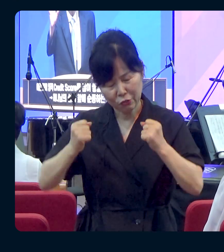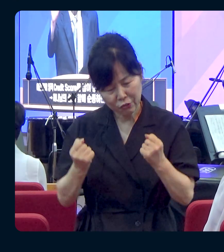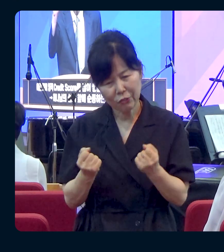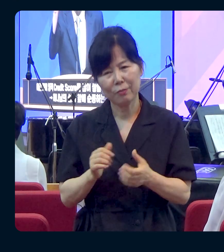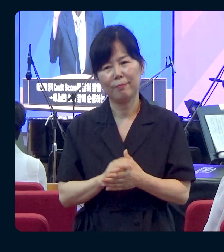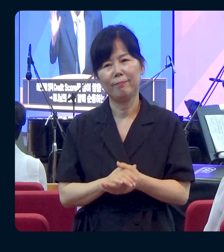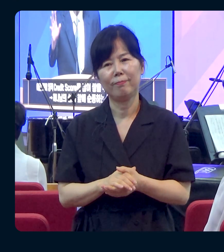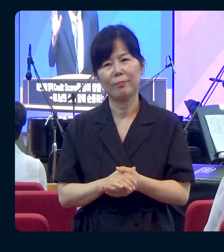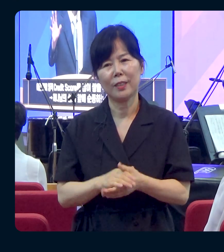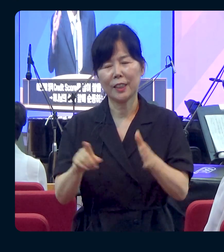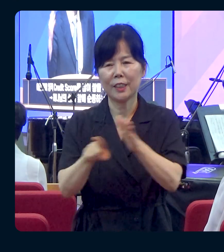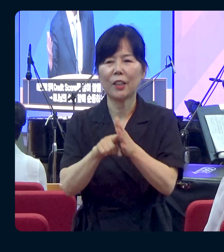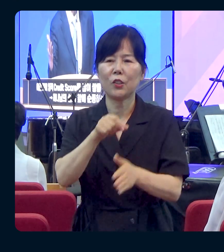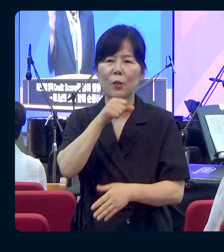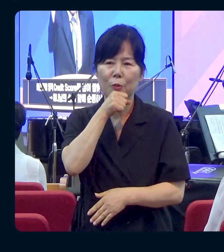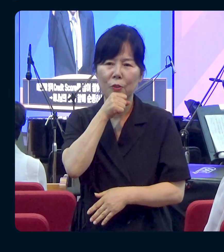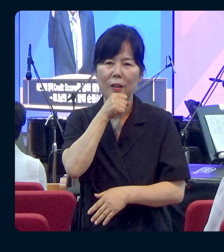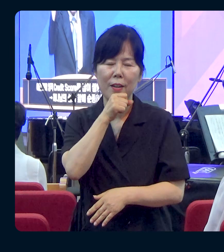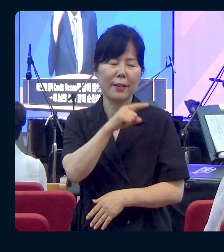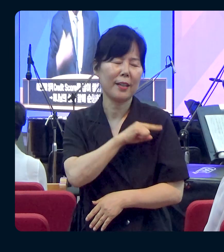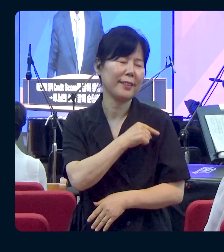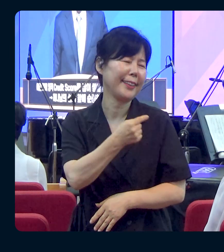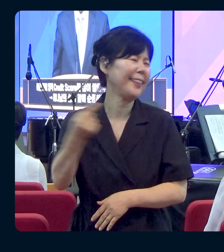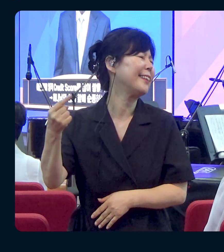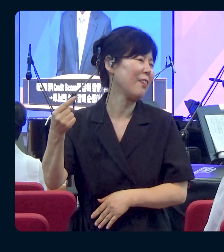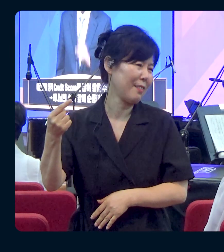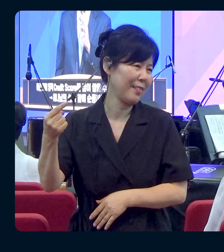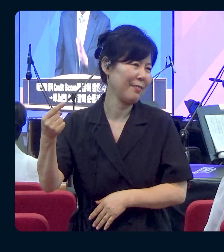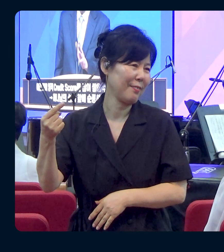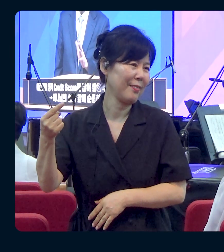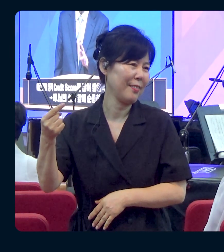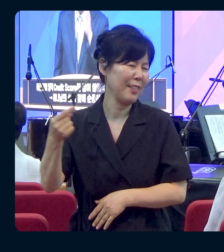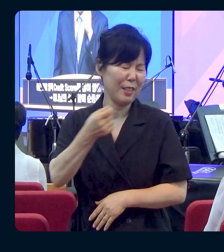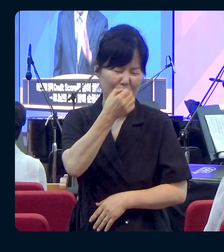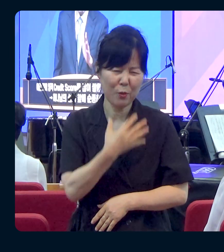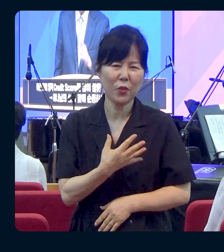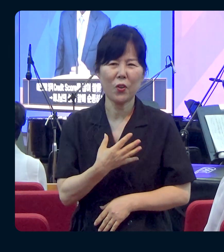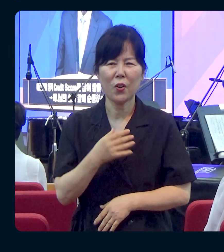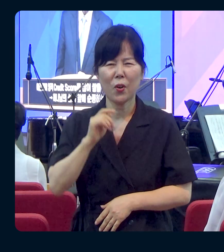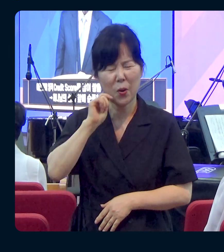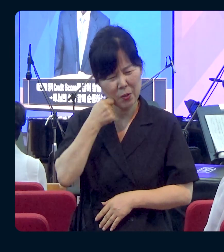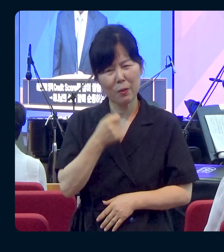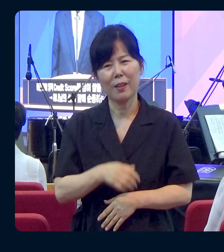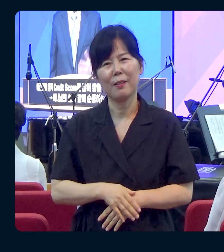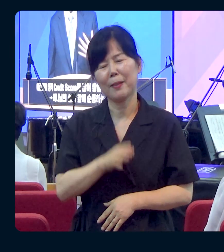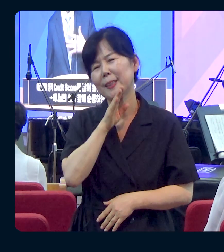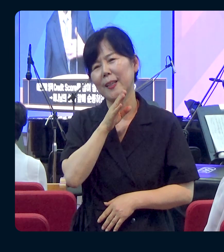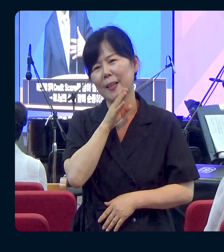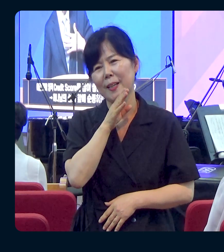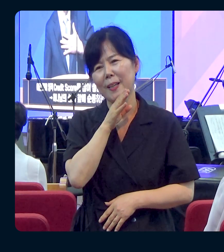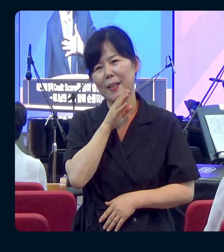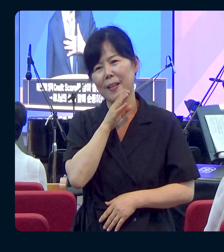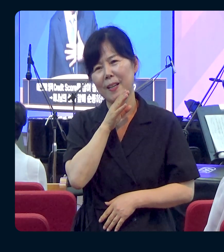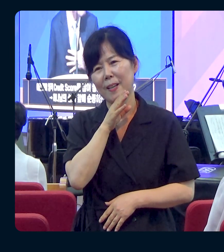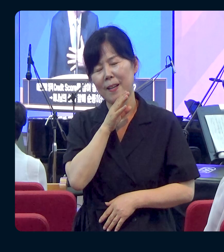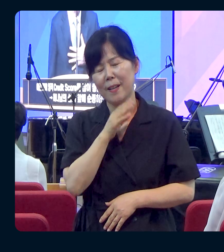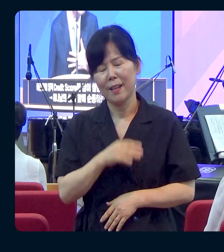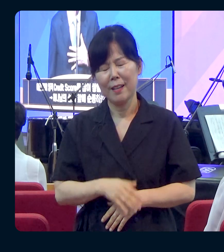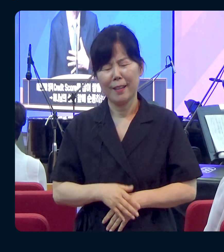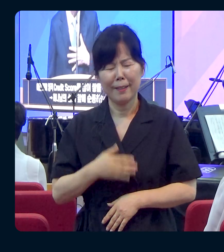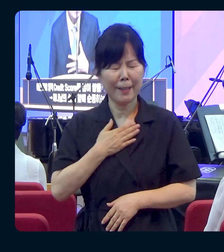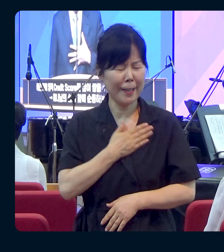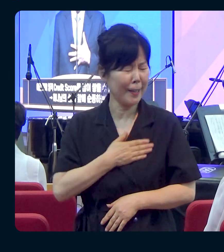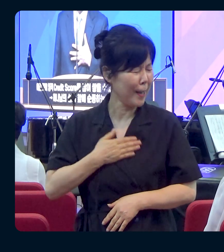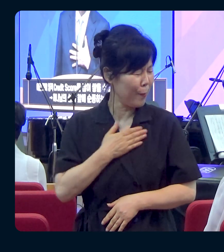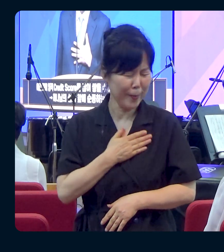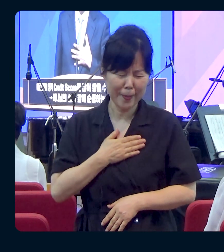것보다 하나님의 섭리 앞에 순종하는 것, 이 크레딧 스코어가 가장 높습니다. 힘들지만,